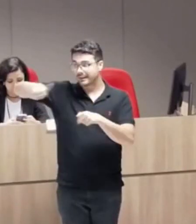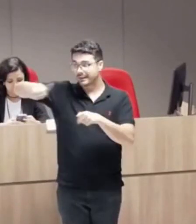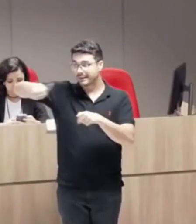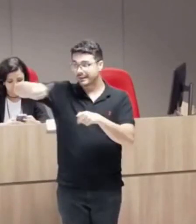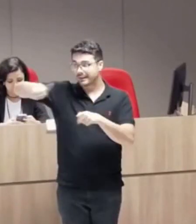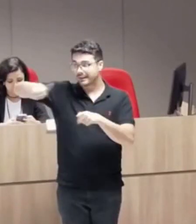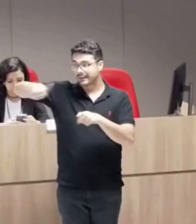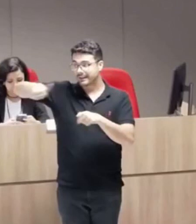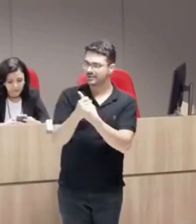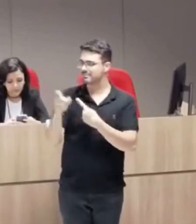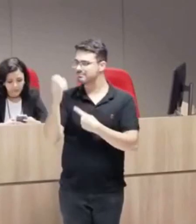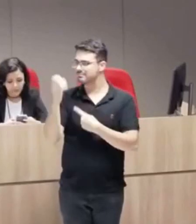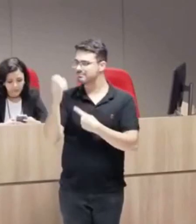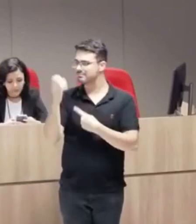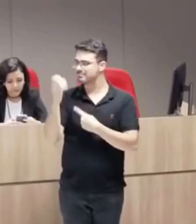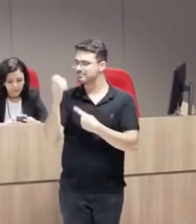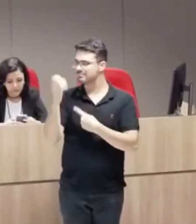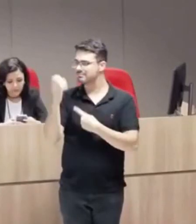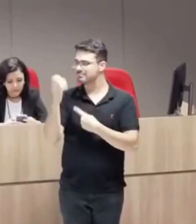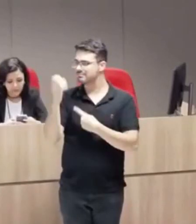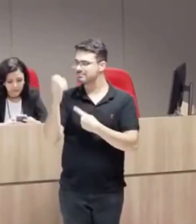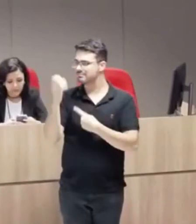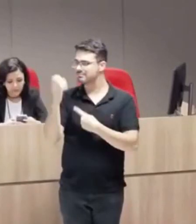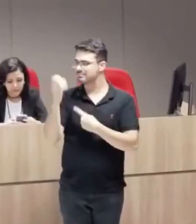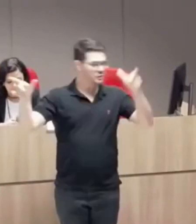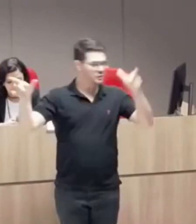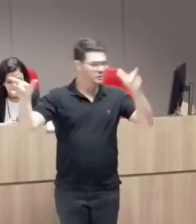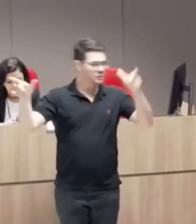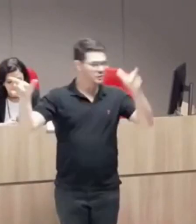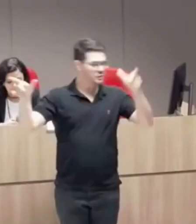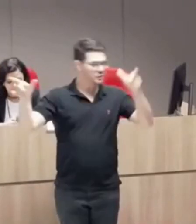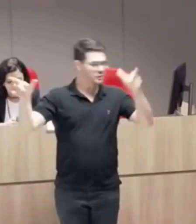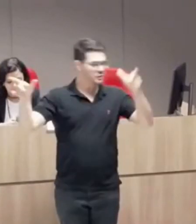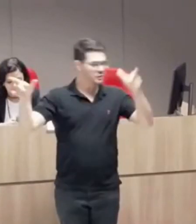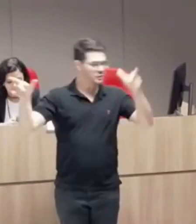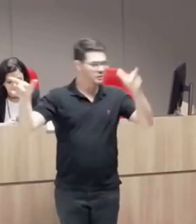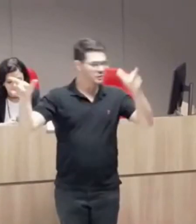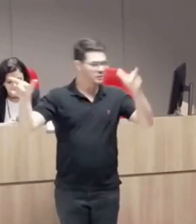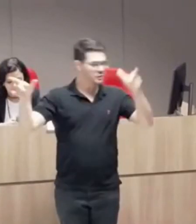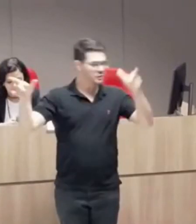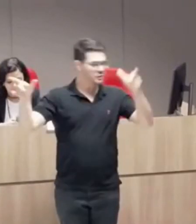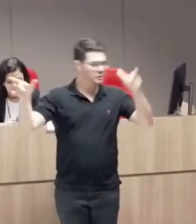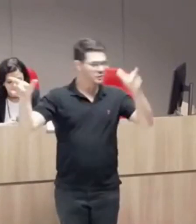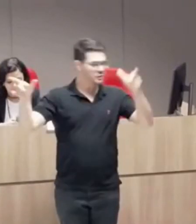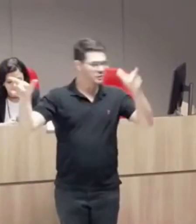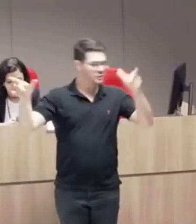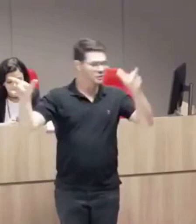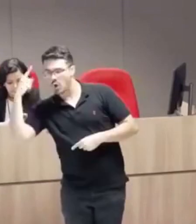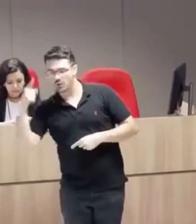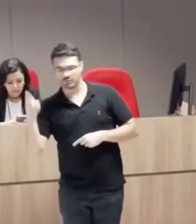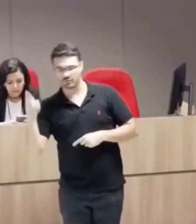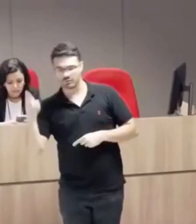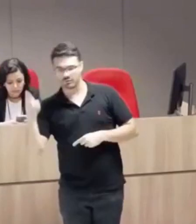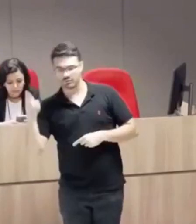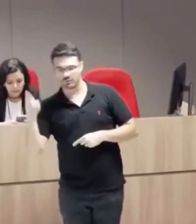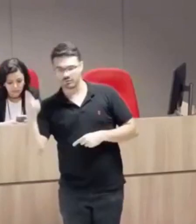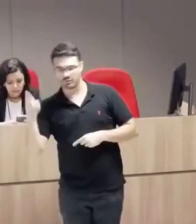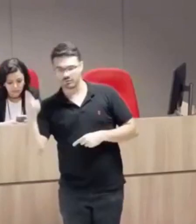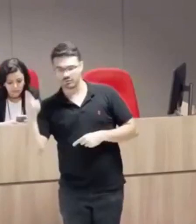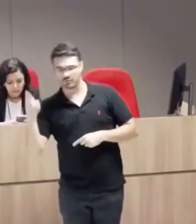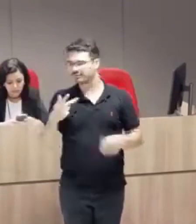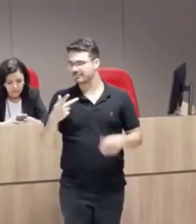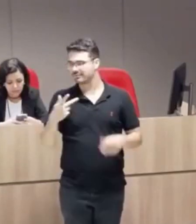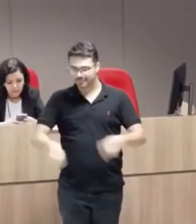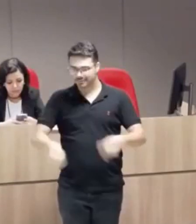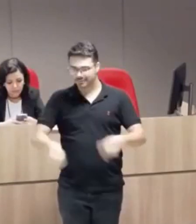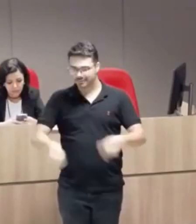uma sociedade do bem contra o mal, de Deus contra o diabo, enfim. E uma sociedade que diz dos loucos e não loucos. Eles precisam dos